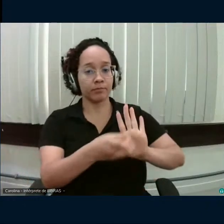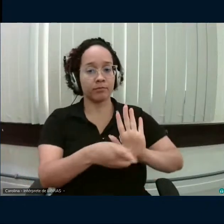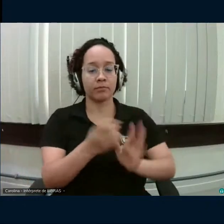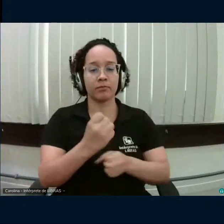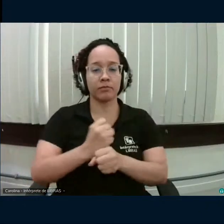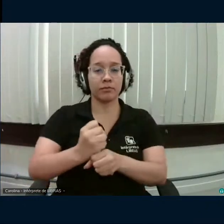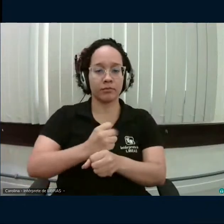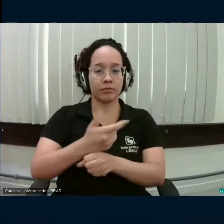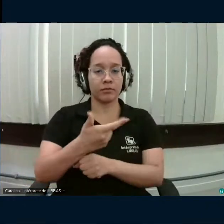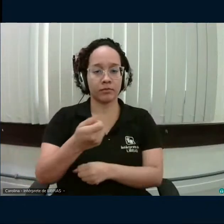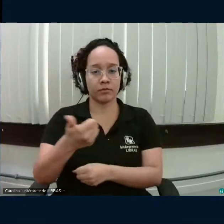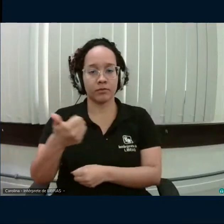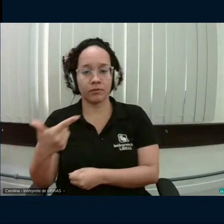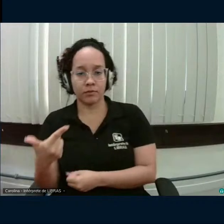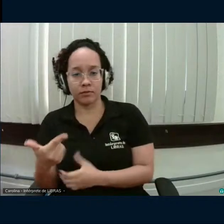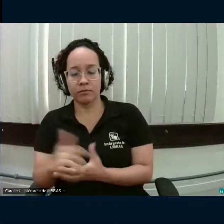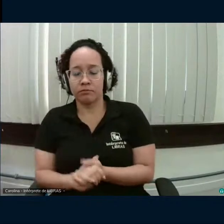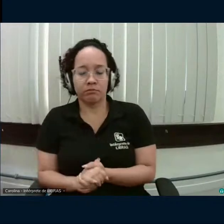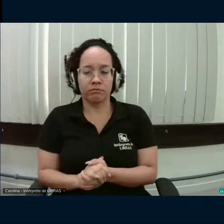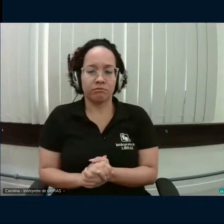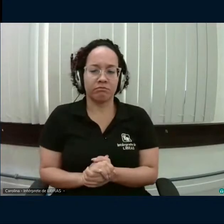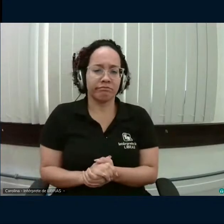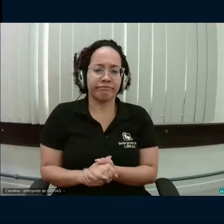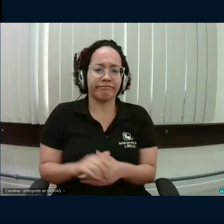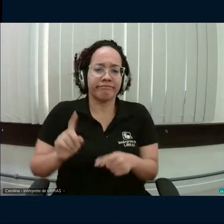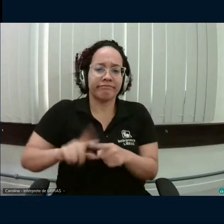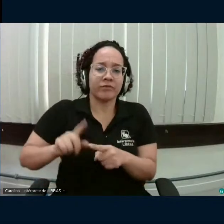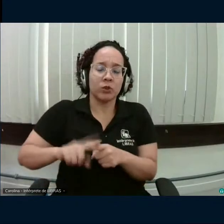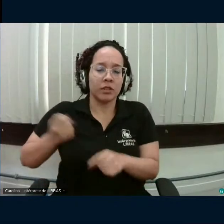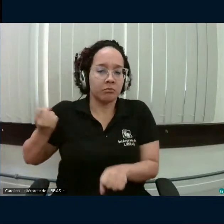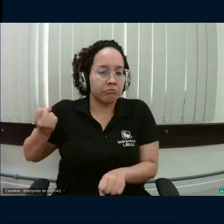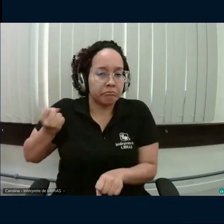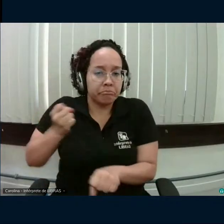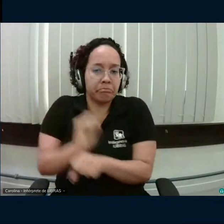que que não foram efetivados, né? Por que que houve essa